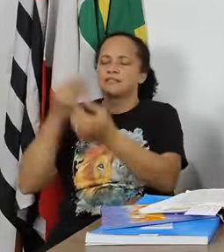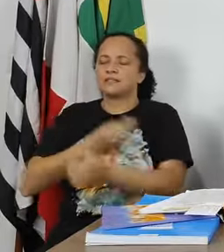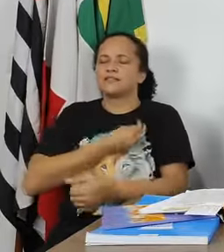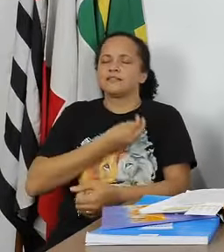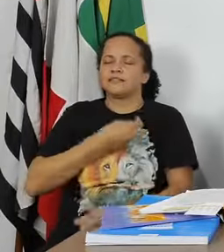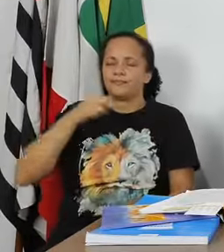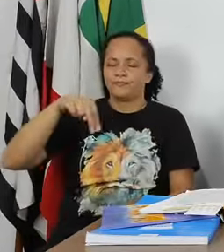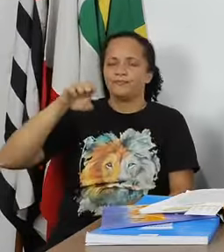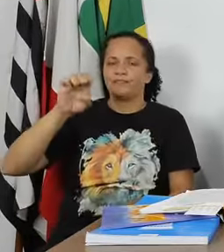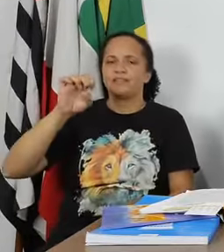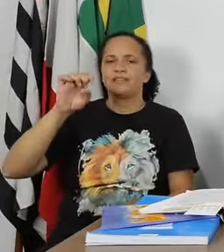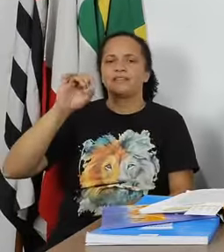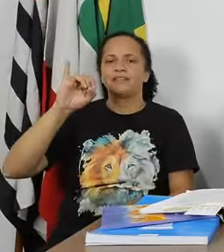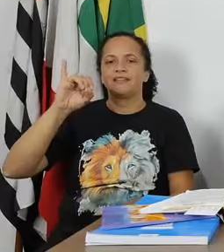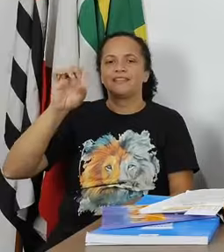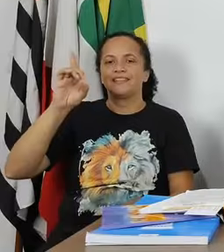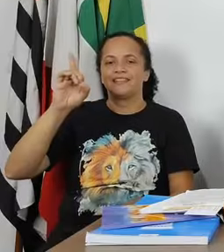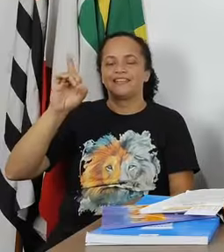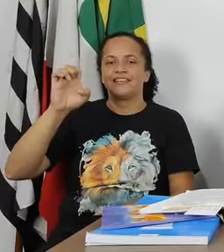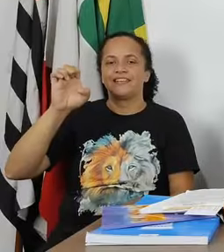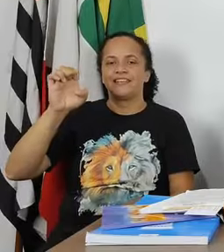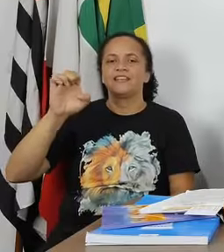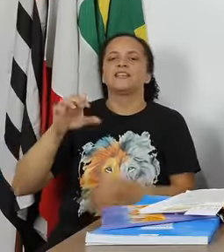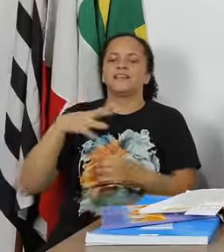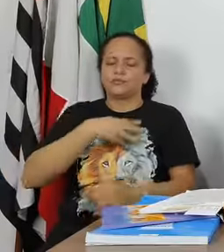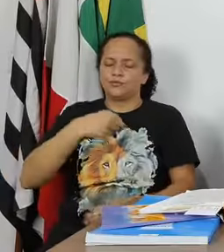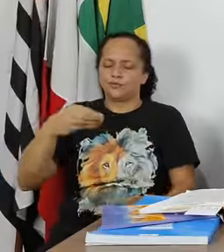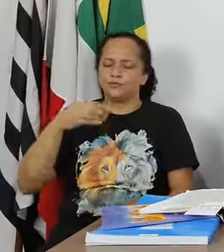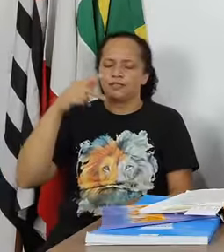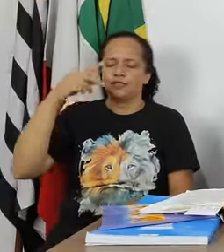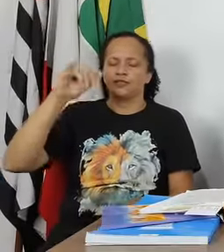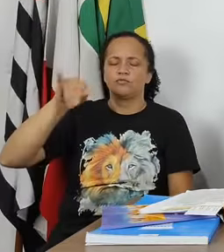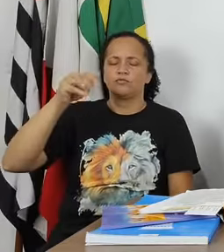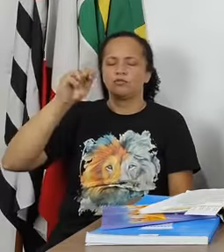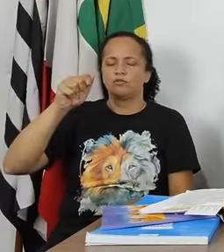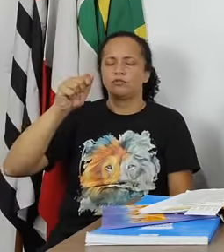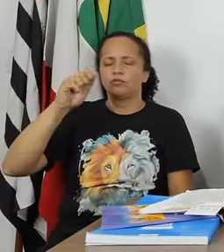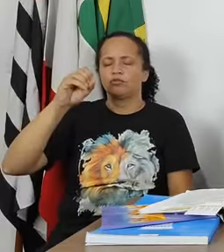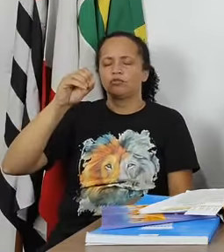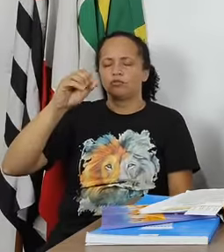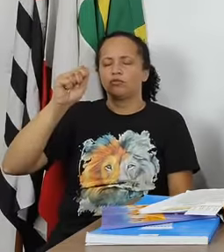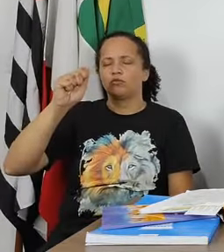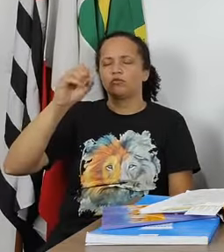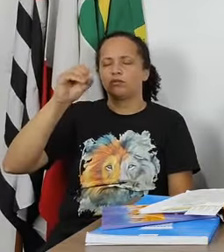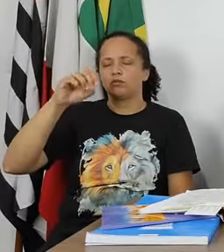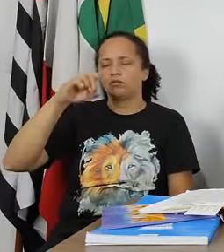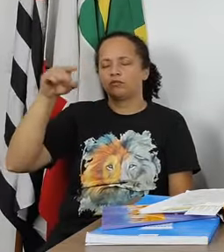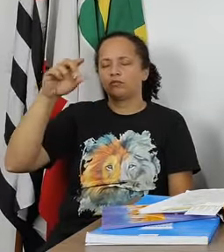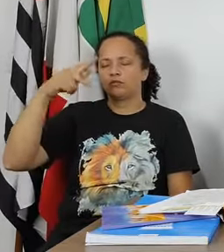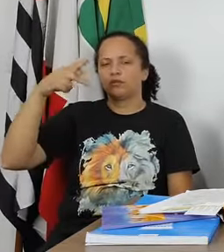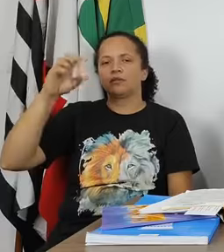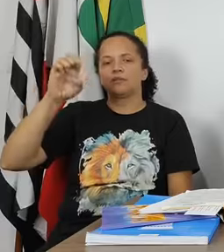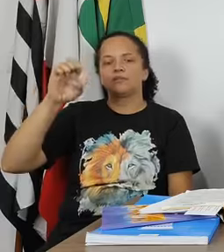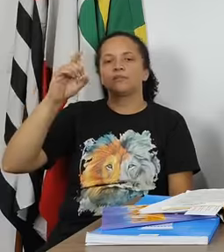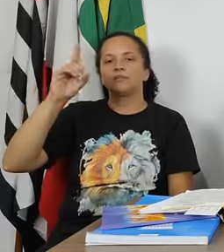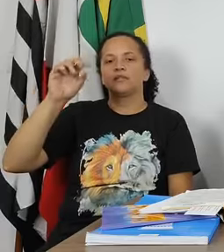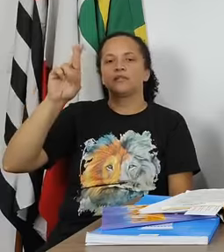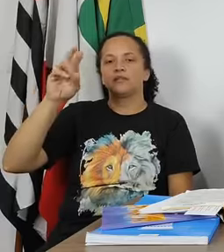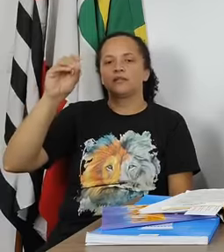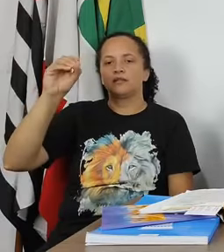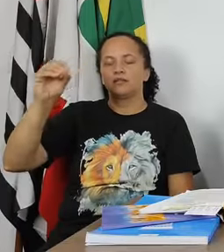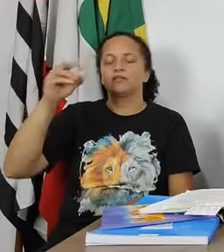João Pedro, da Letícia. Pai, abençoa essa família que nós amamos muito, Senhor. O Senhor, Pai, preparou essa